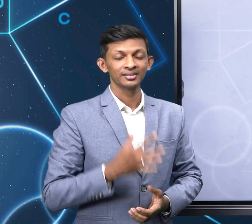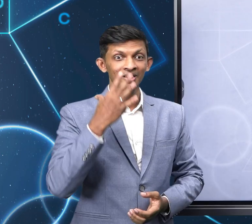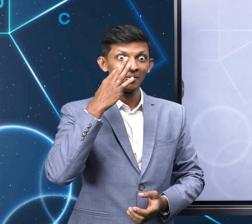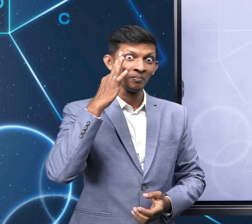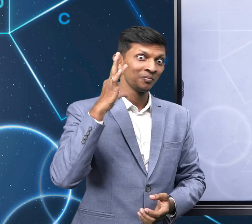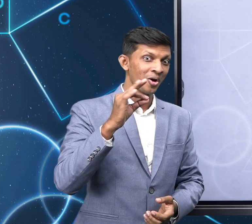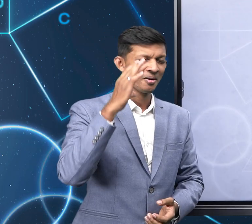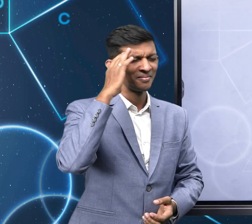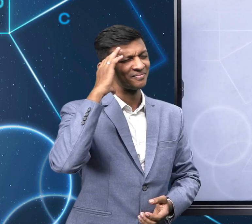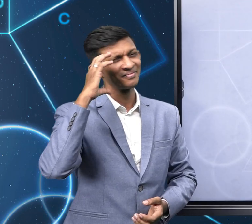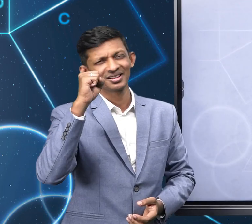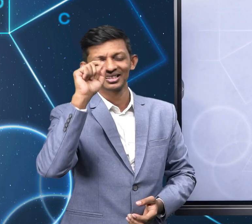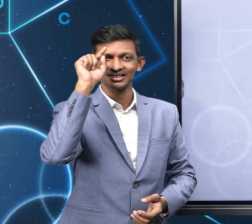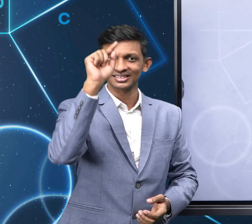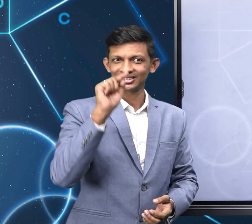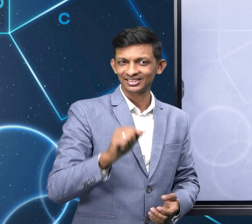लक्षात ठेवण्यासारखे मुद्दे: